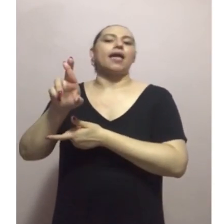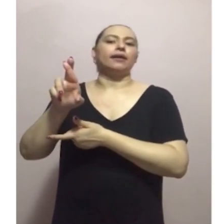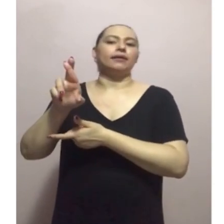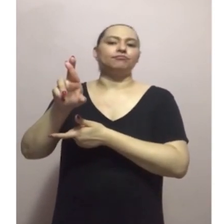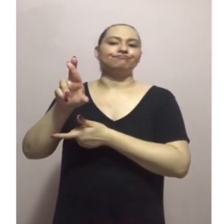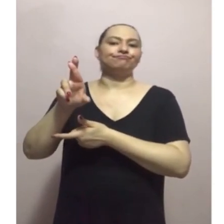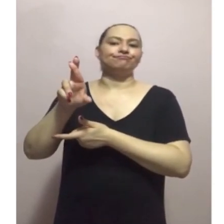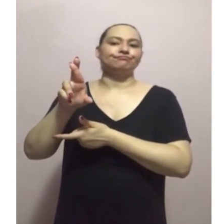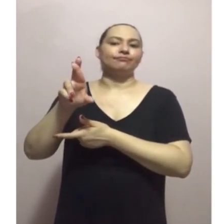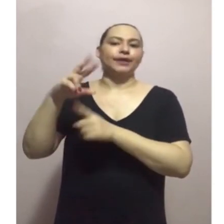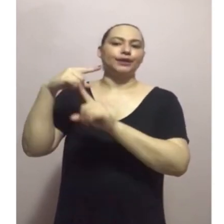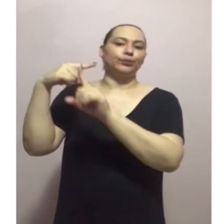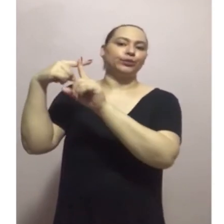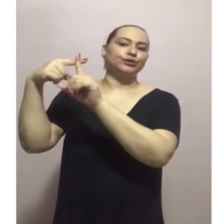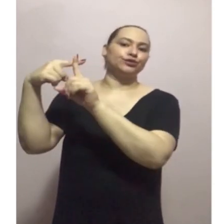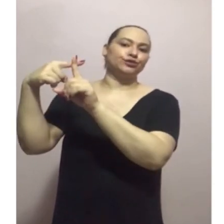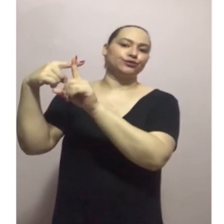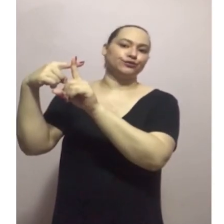se testava,